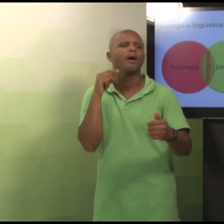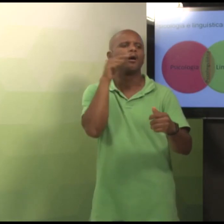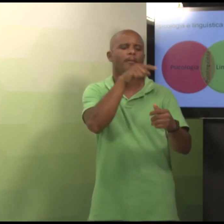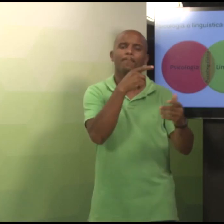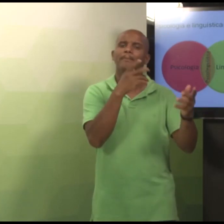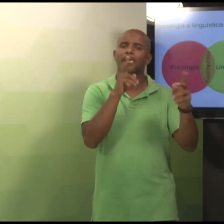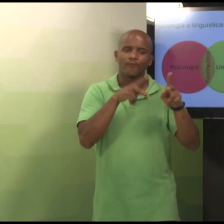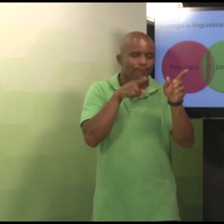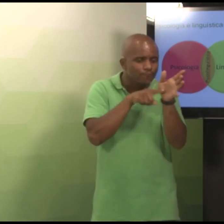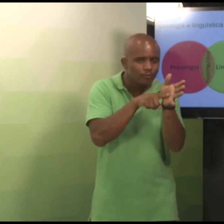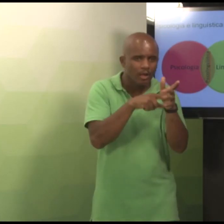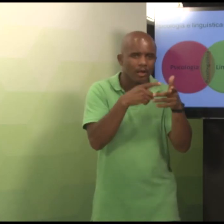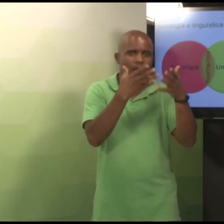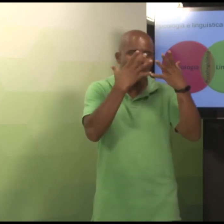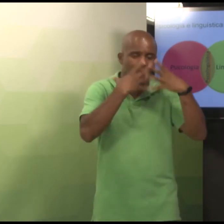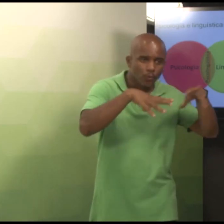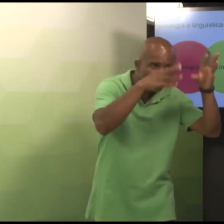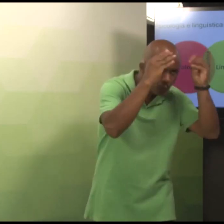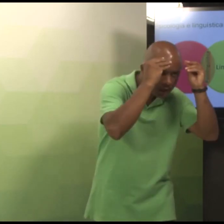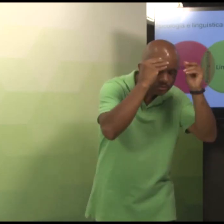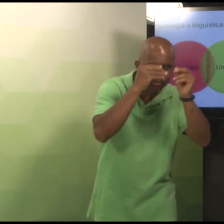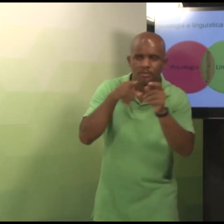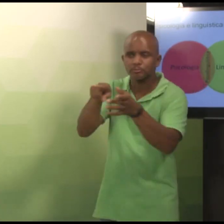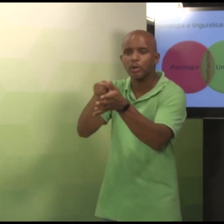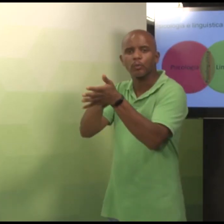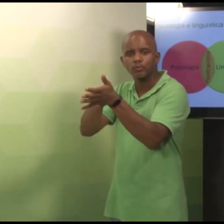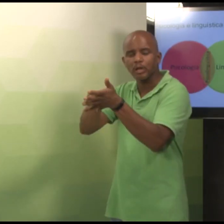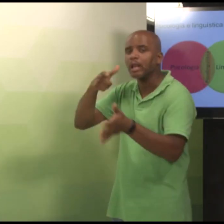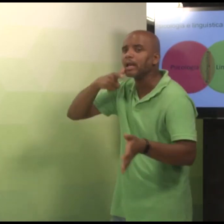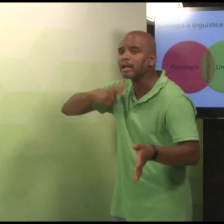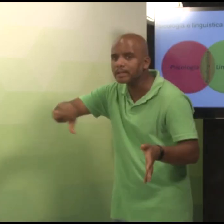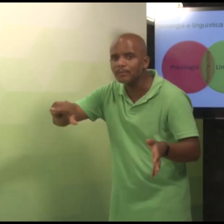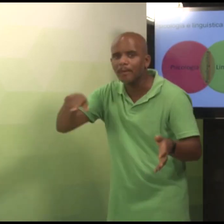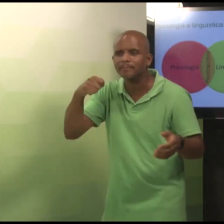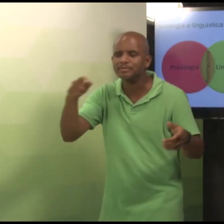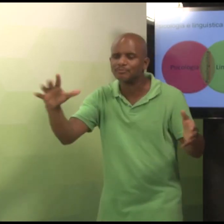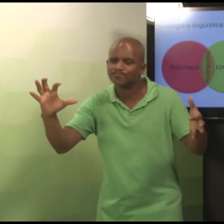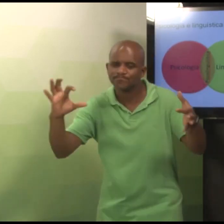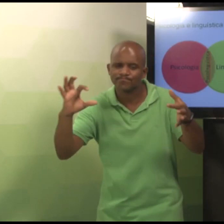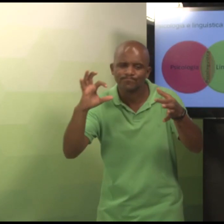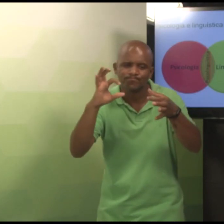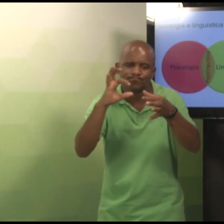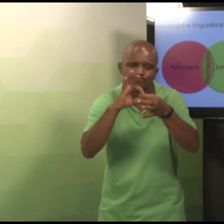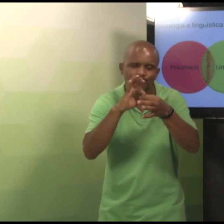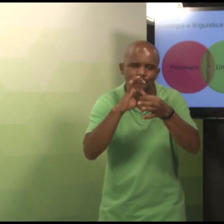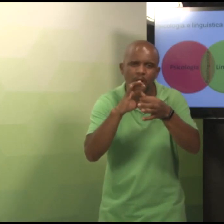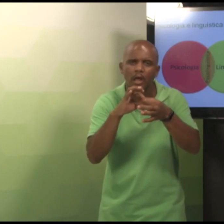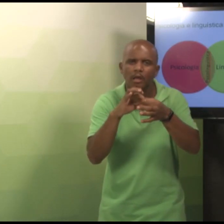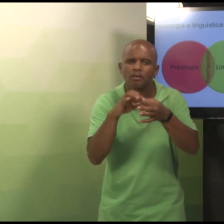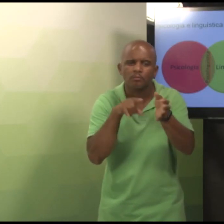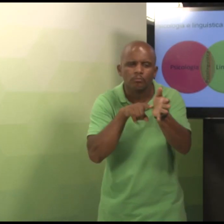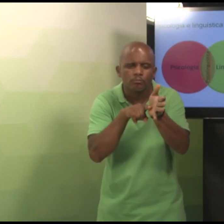professores, maiores entendimentos, reflexões cognitivas. Então, essas áreas, elas não podiam estar